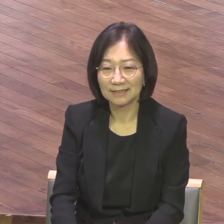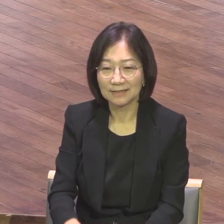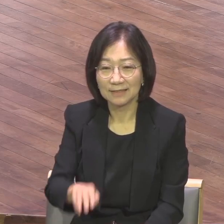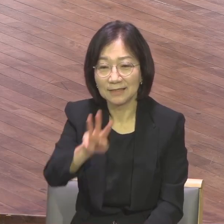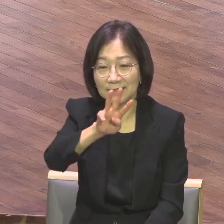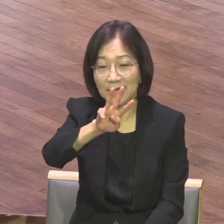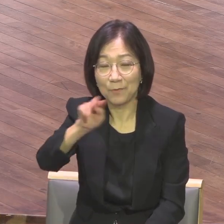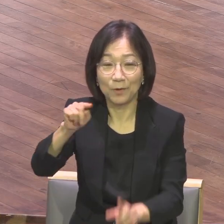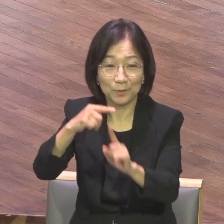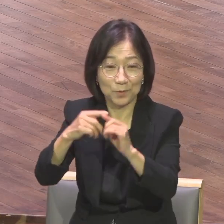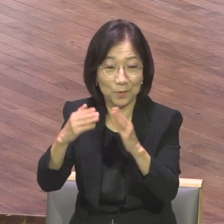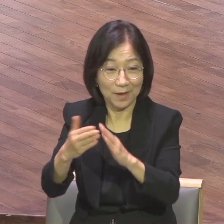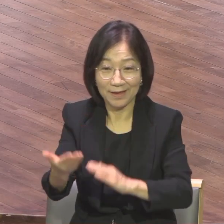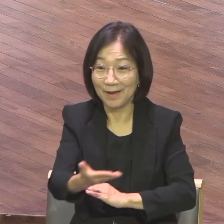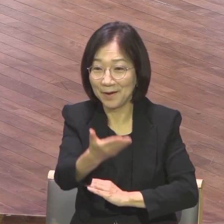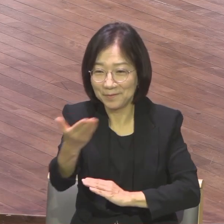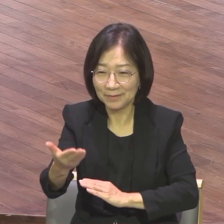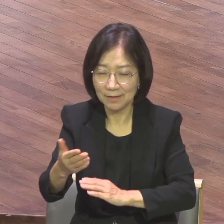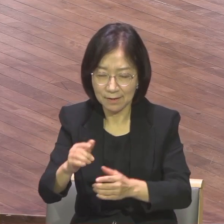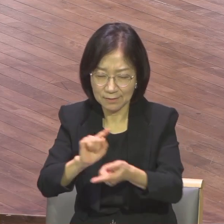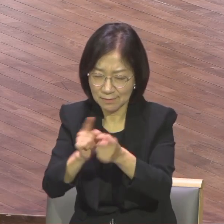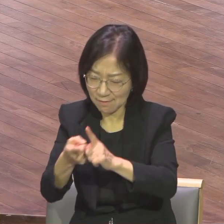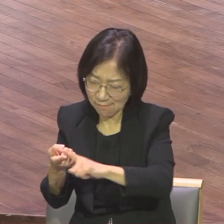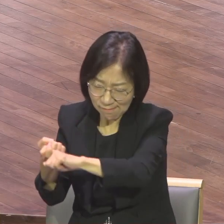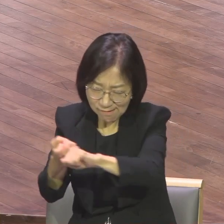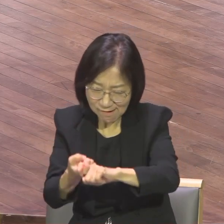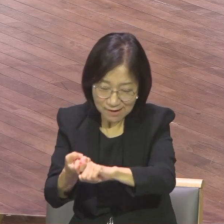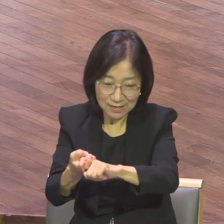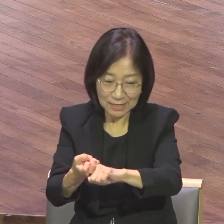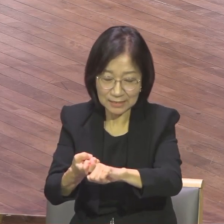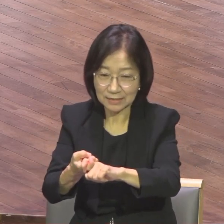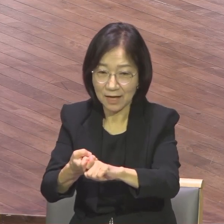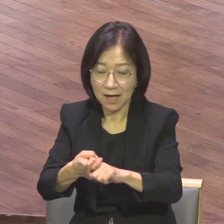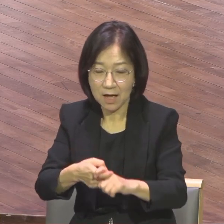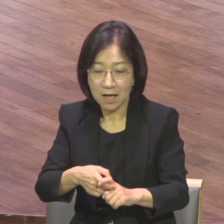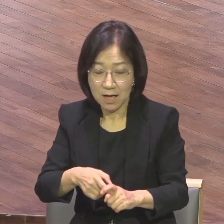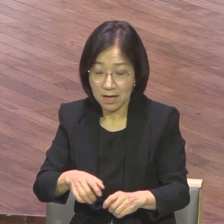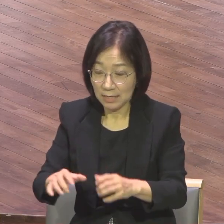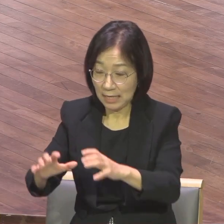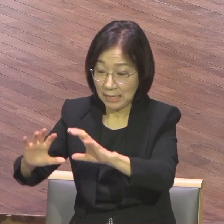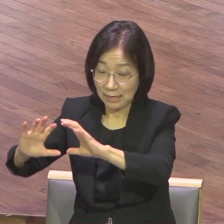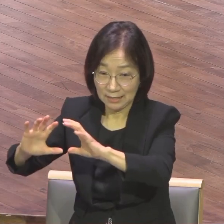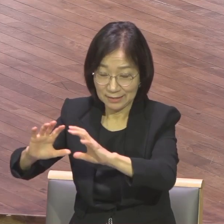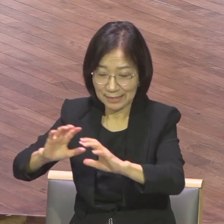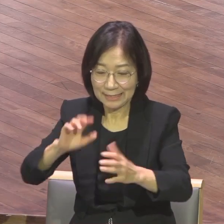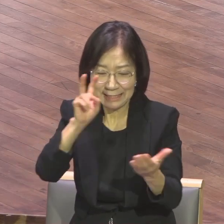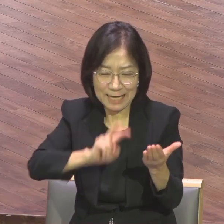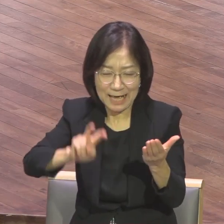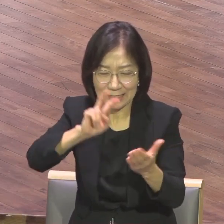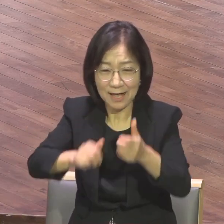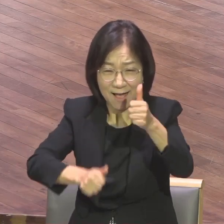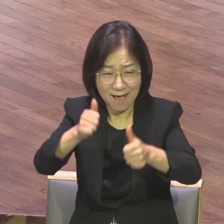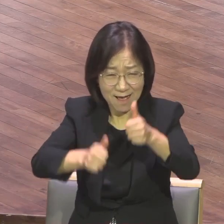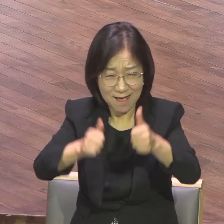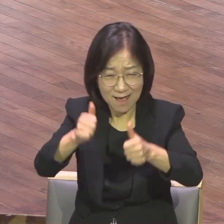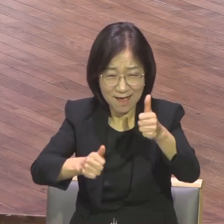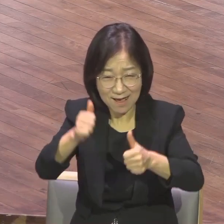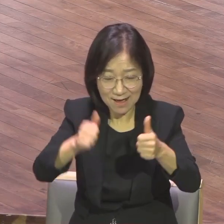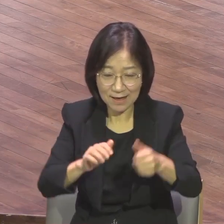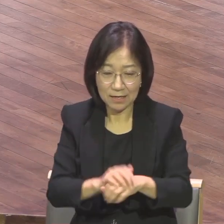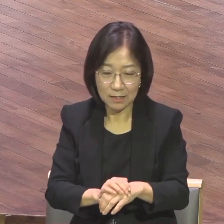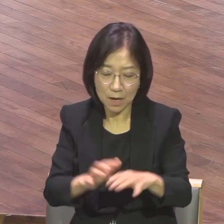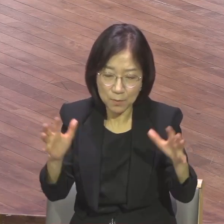되어서 대륙불 찬양을 위해서 적어도 한 달 이상 전부 매일 모여가 5시, 6시까지